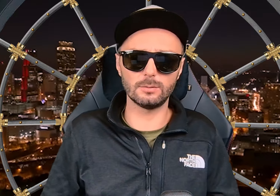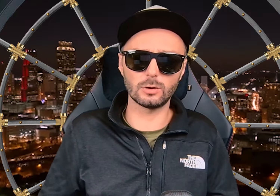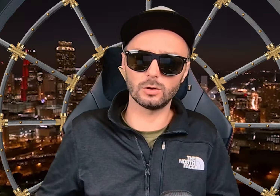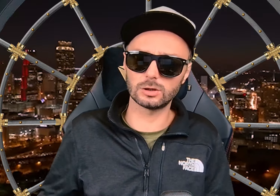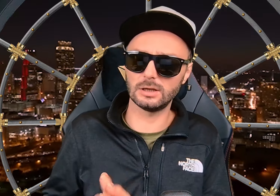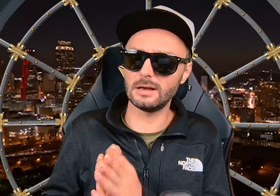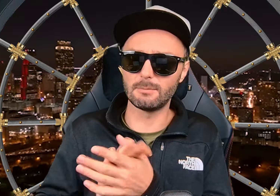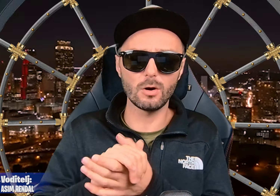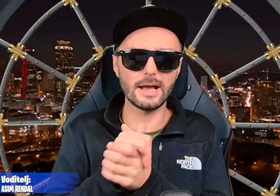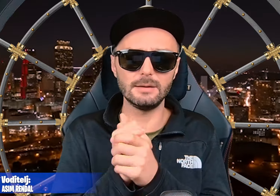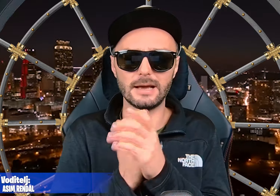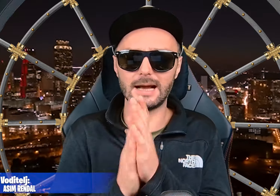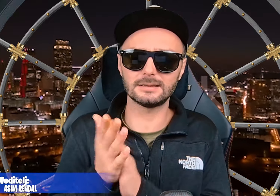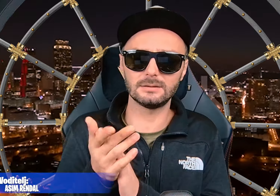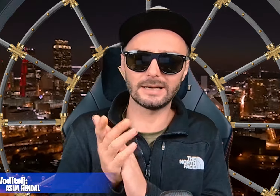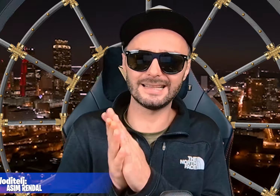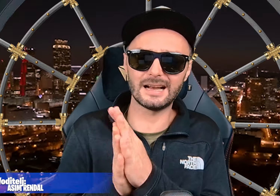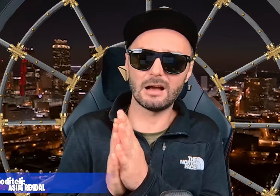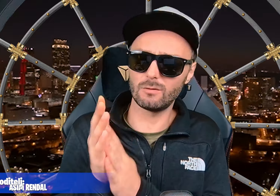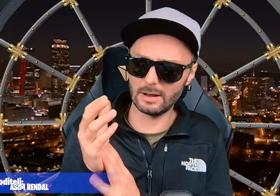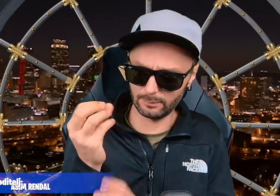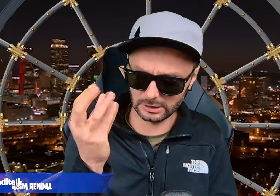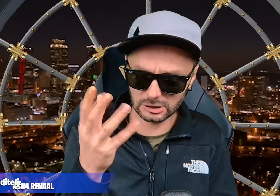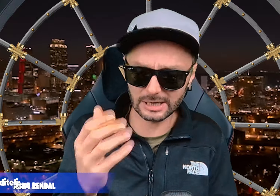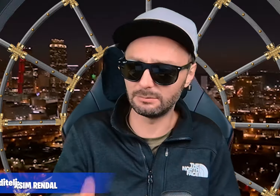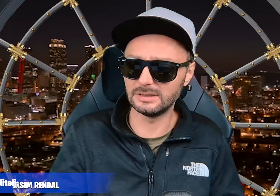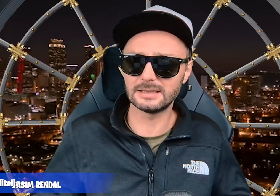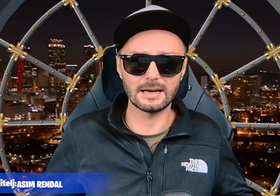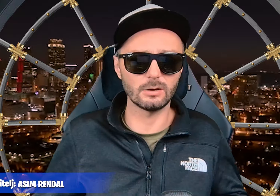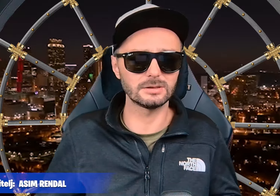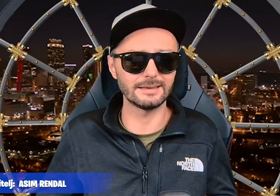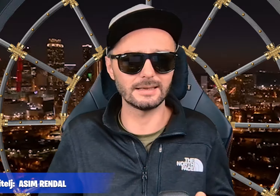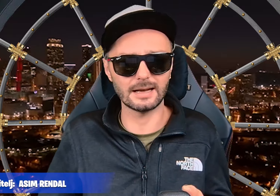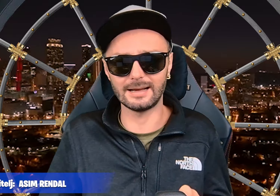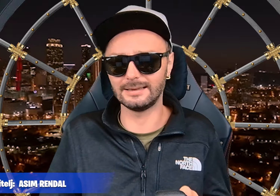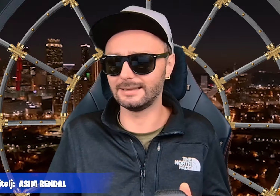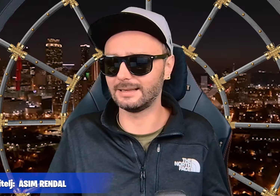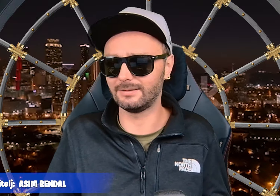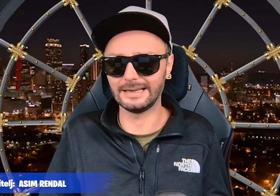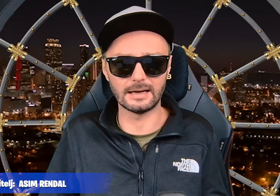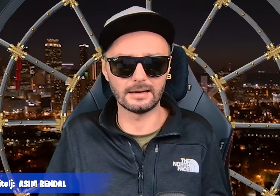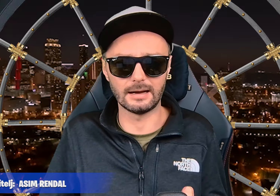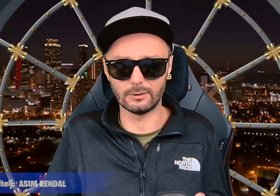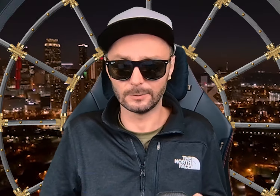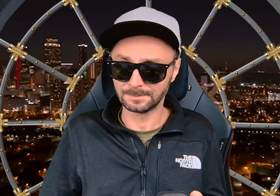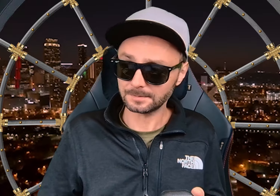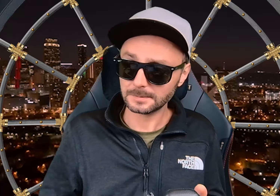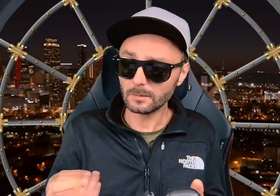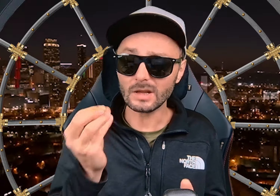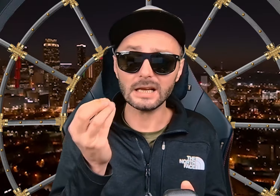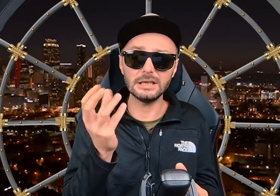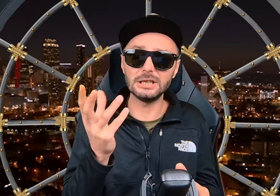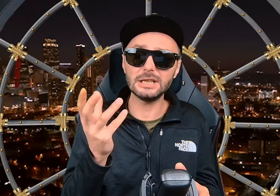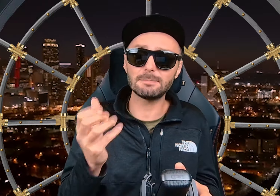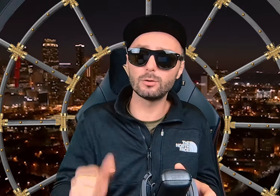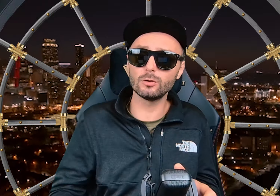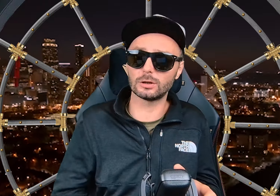dobrodošli Moje ime je Asim Rendala, ovo je politička emisija na Auslander HDTV kanalu I nije puno